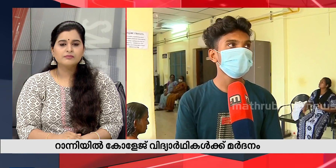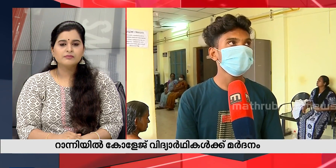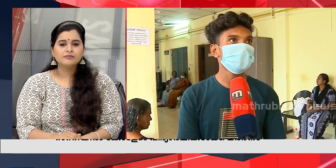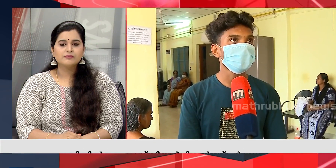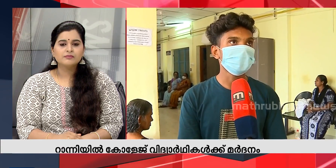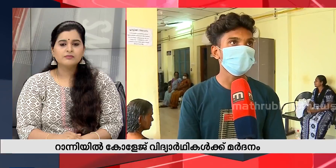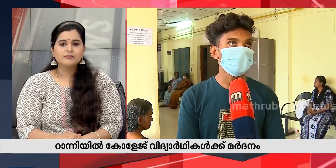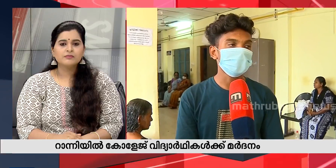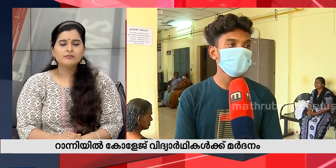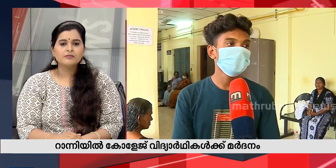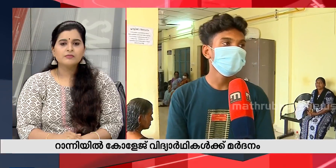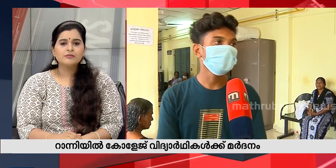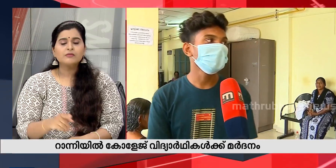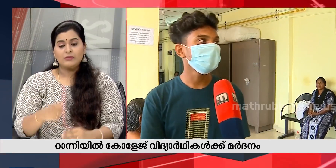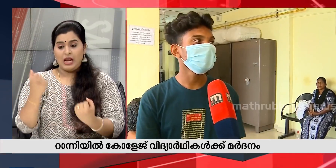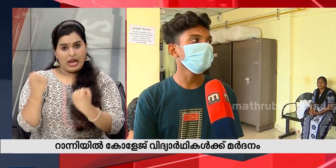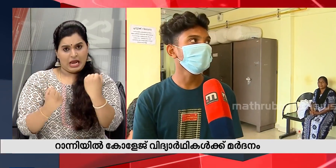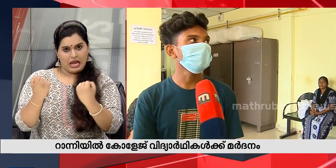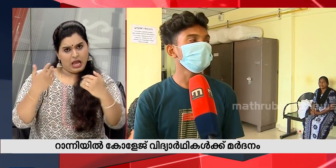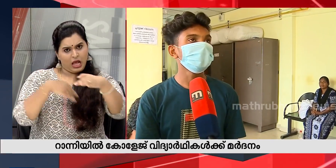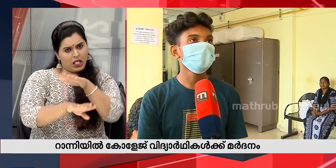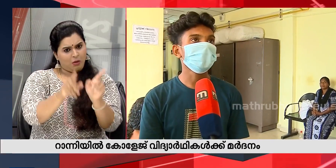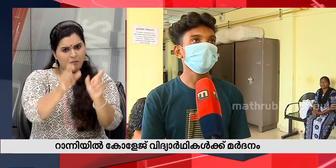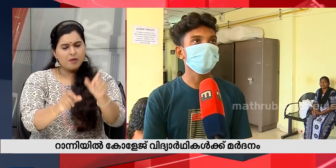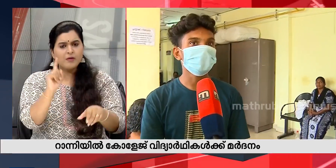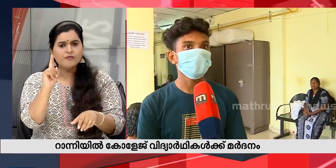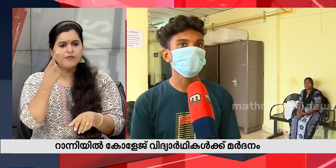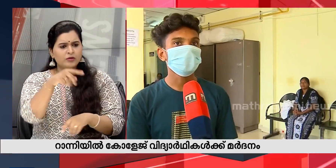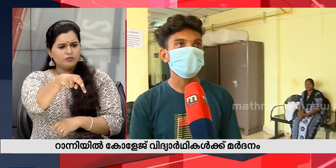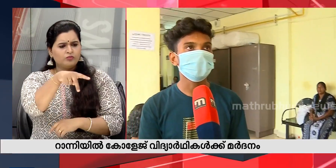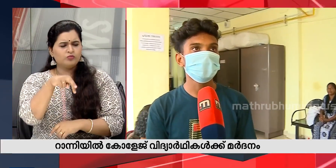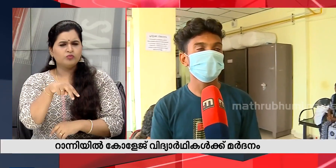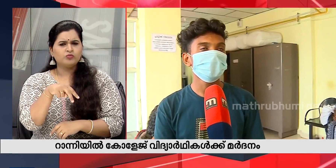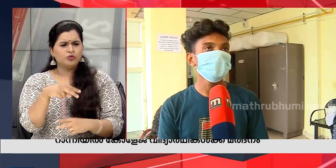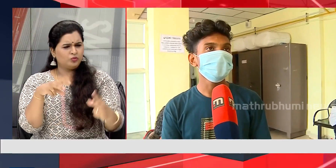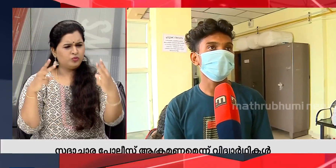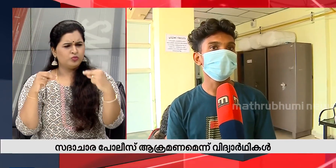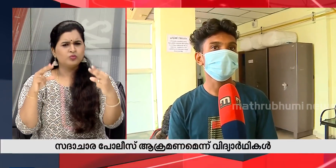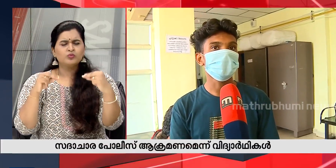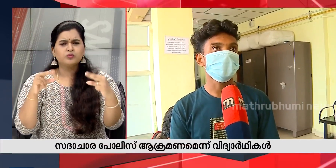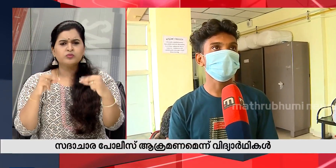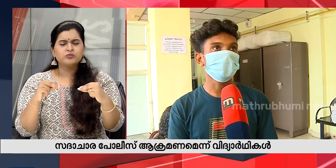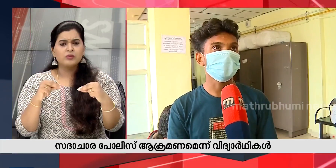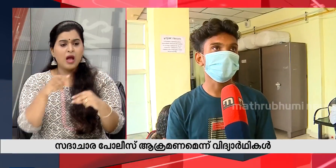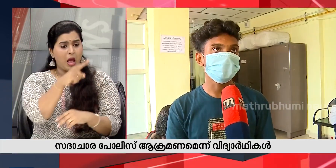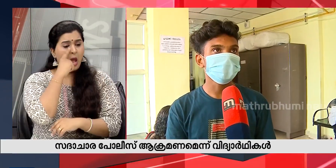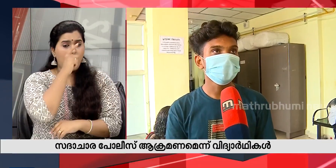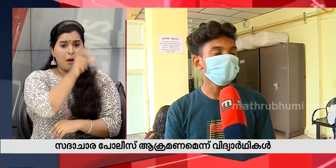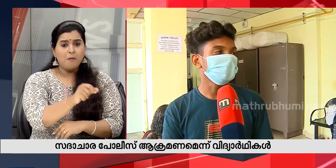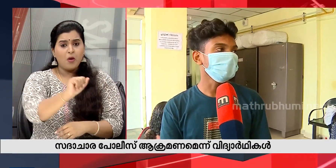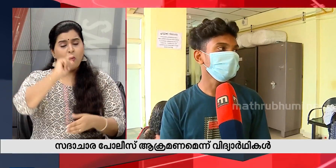കാറിൽ നിന്നൊരു സ്ത്രീയാവും ആദ്യം വന്ന് വഴക്കുണ്ടാക്കി. എന്നിട്ട് സ്ത്രീ ഭർത്താവാൻ തോന്നുന്നു. പുള്ളി വന്നിട്ട് ഇതുപോലെ കുറേ തെറിയൊക്കെ